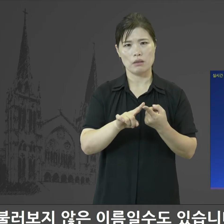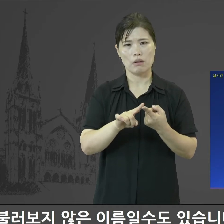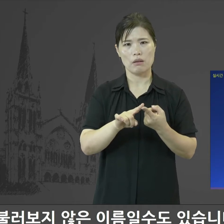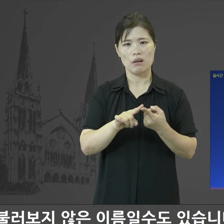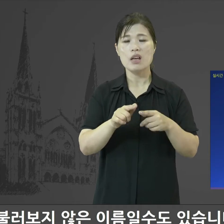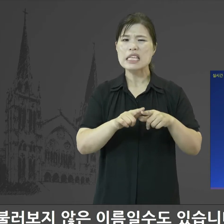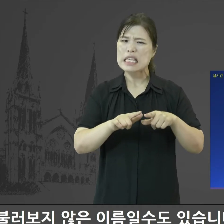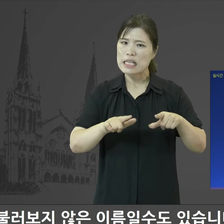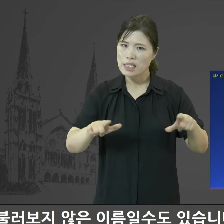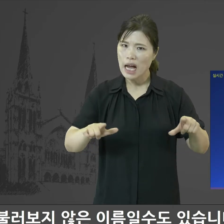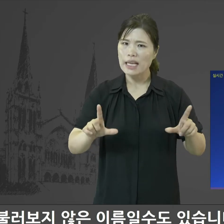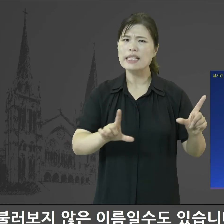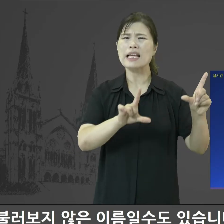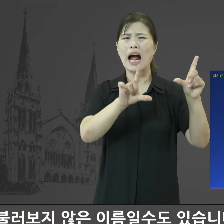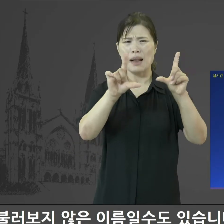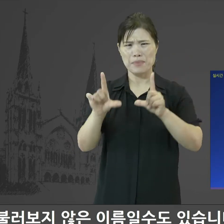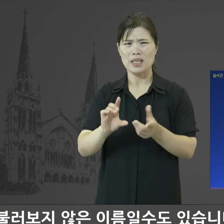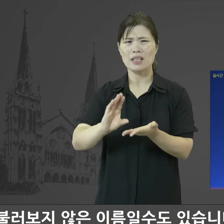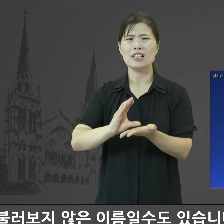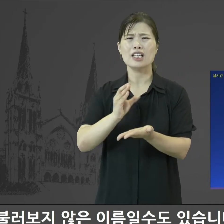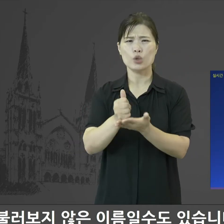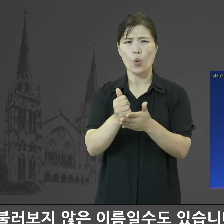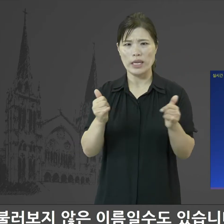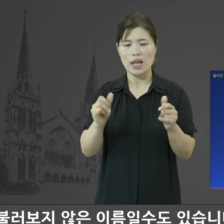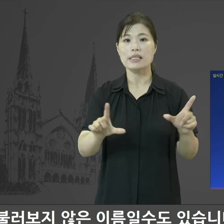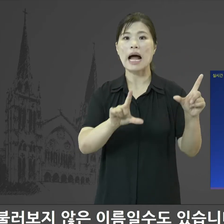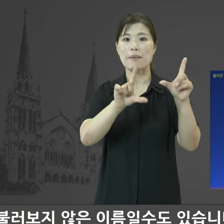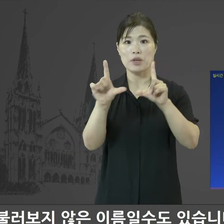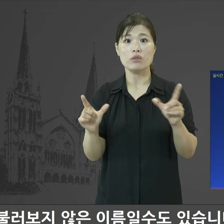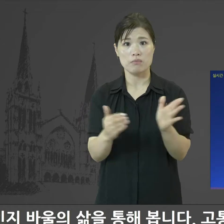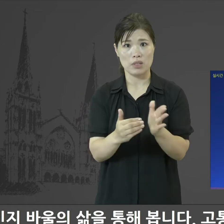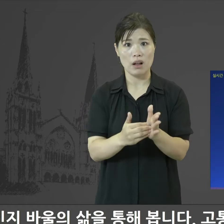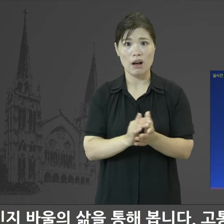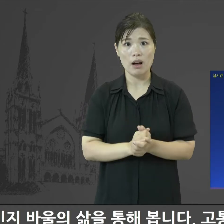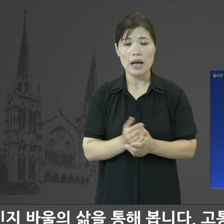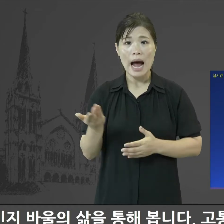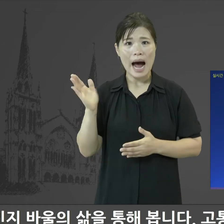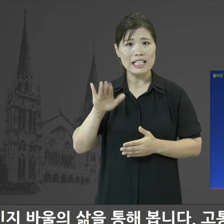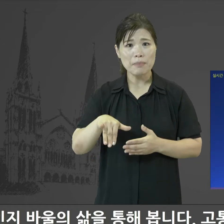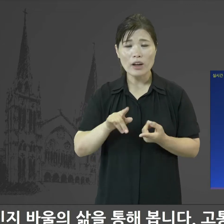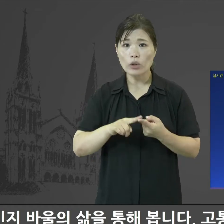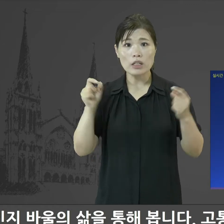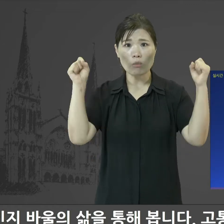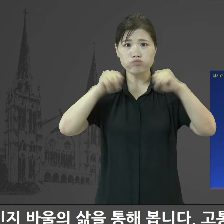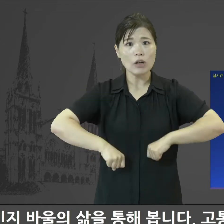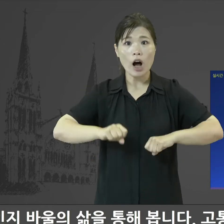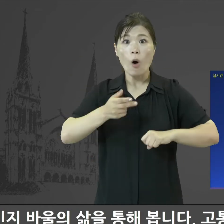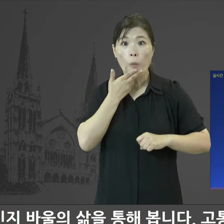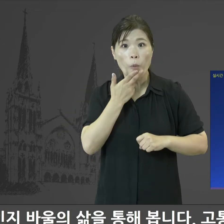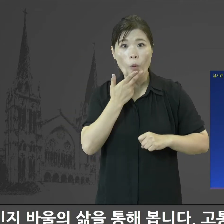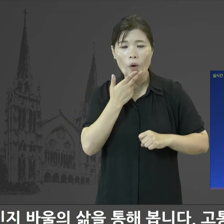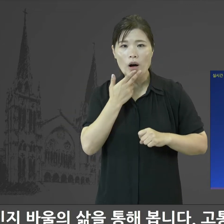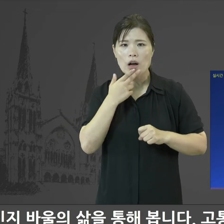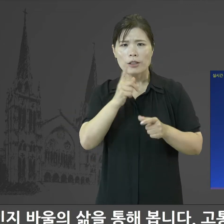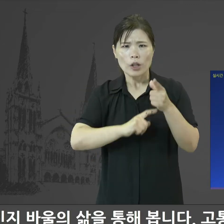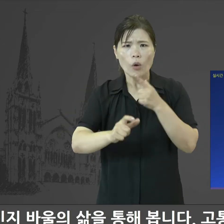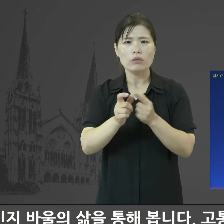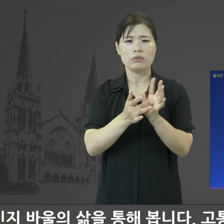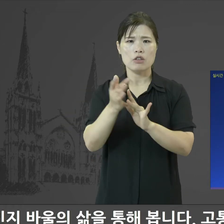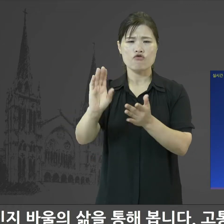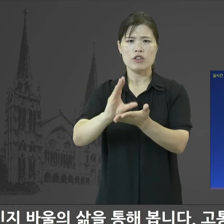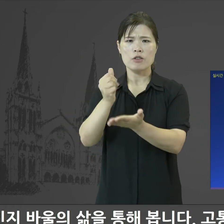그리스도인들의 삶이었습니다. 그럼에도 불구하고 무너지지 않고 더욱더 주님을 굳건하게 붙들었던